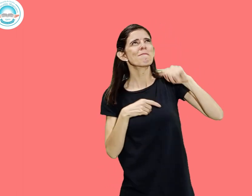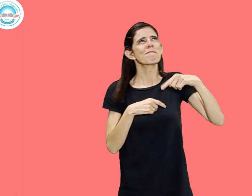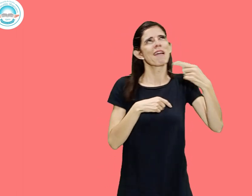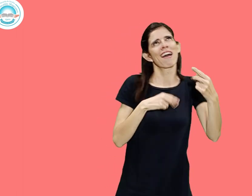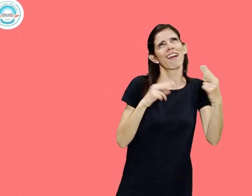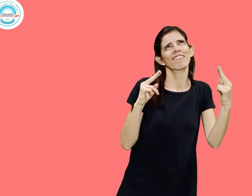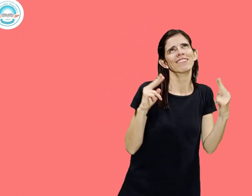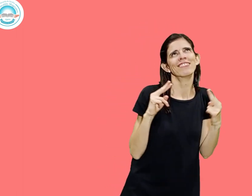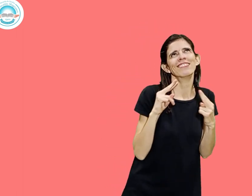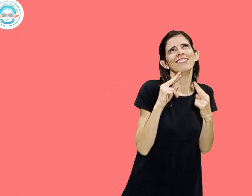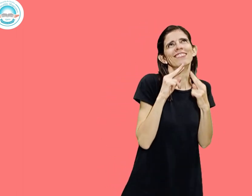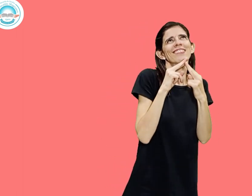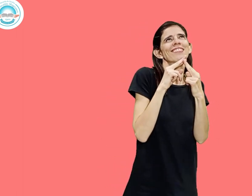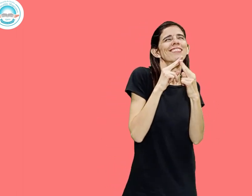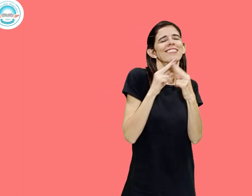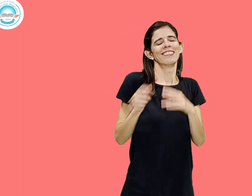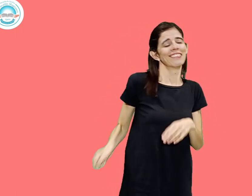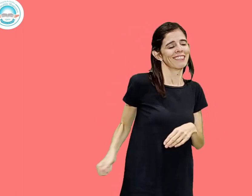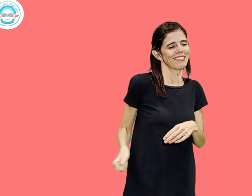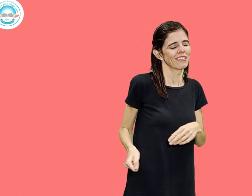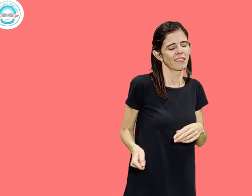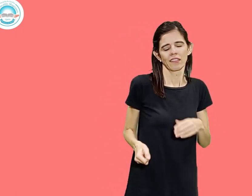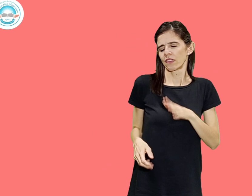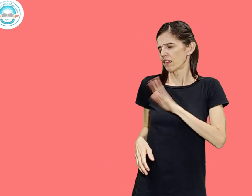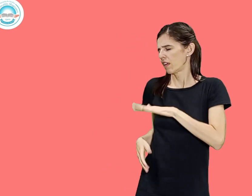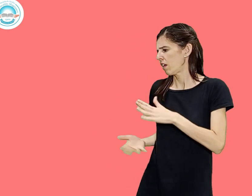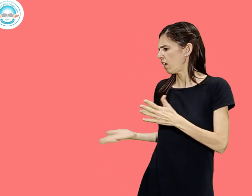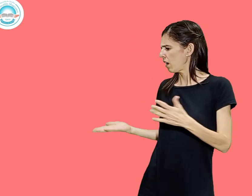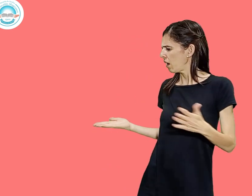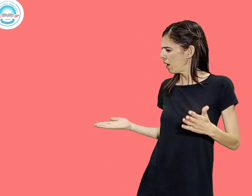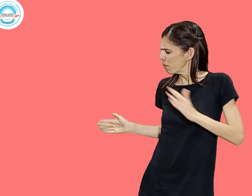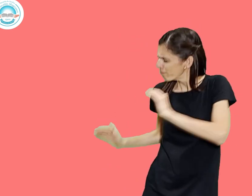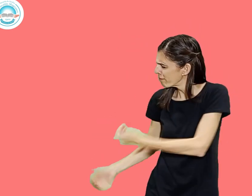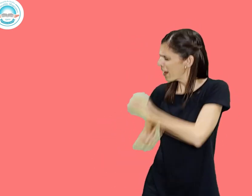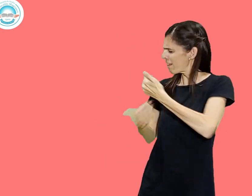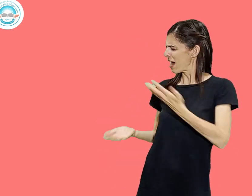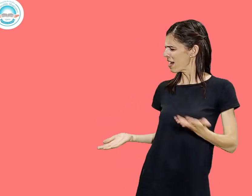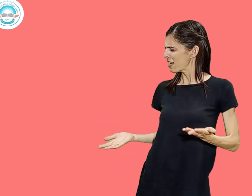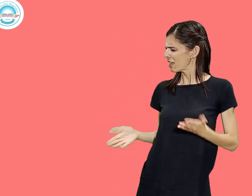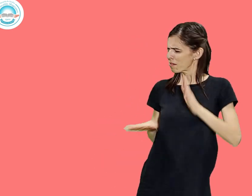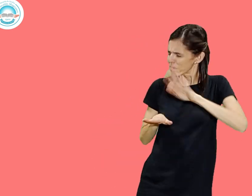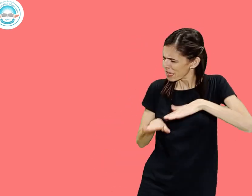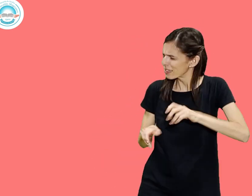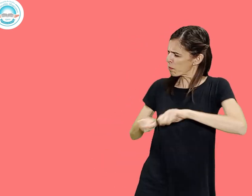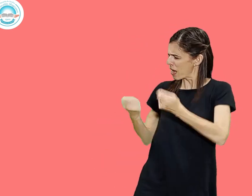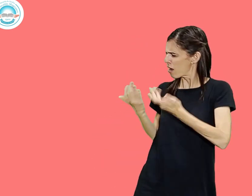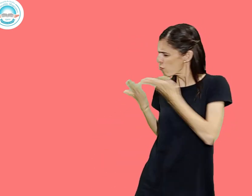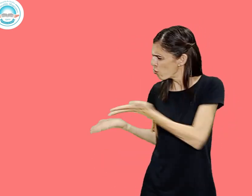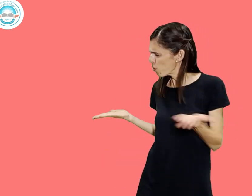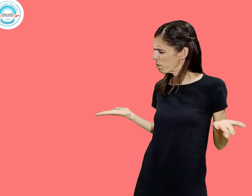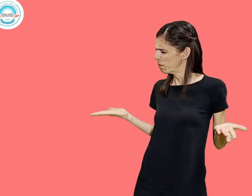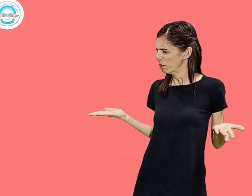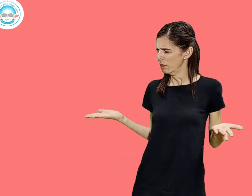claro Caminé al lado de papá Arrastrando la patineta y soñando despierta con el